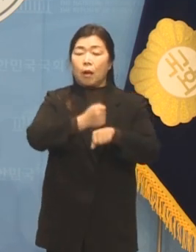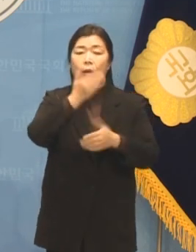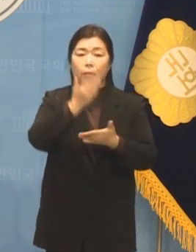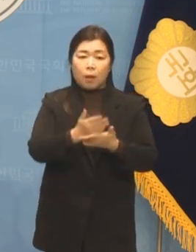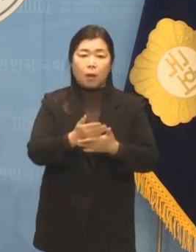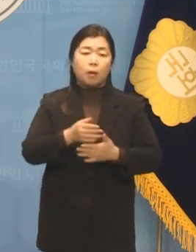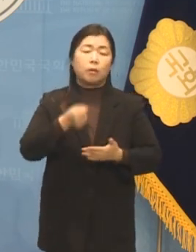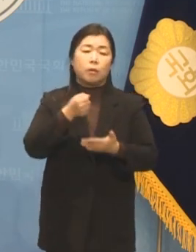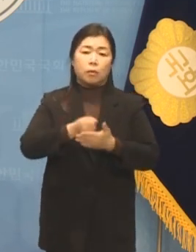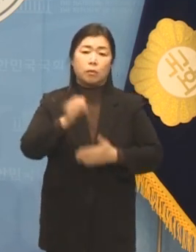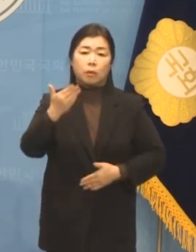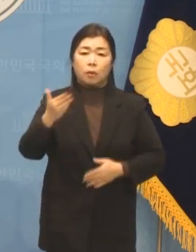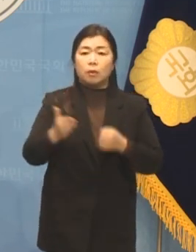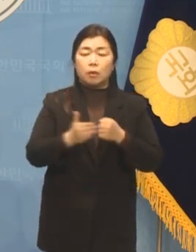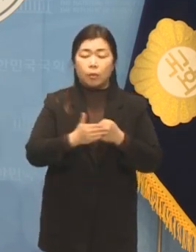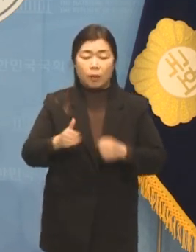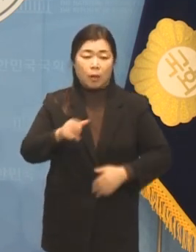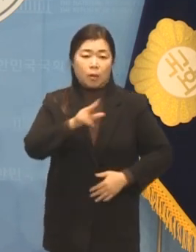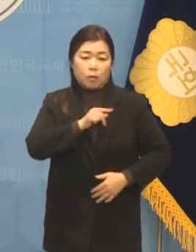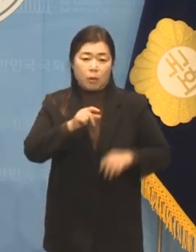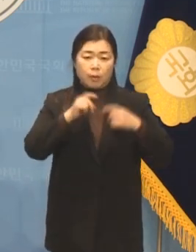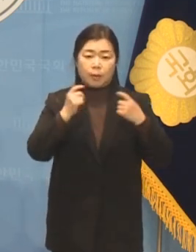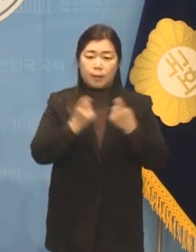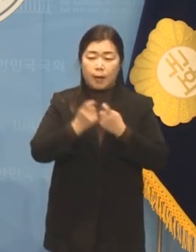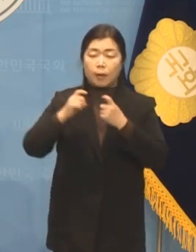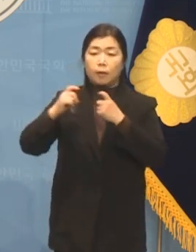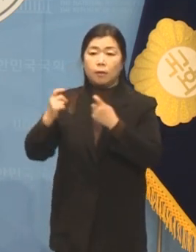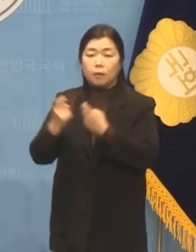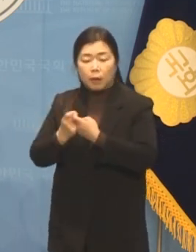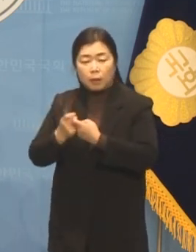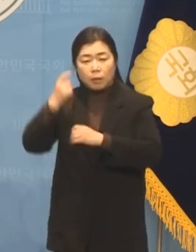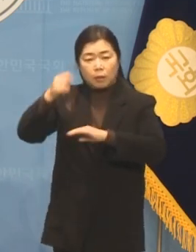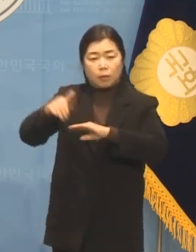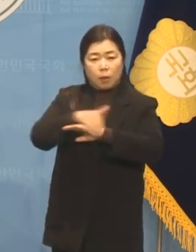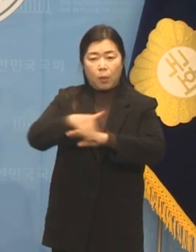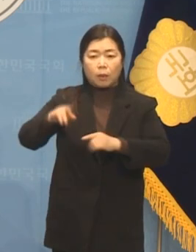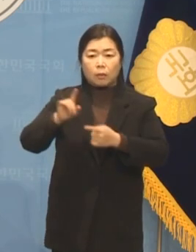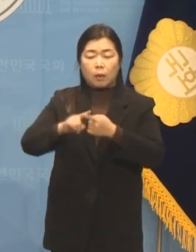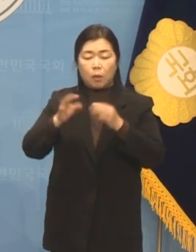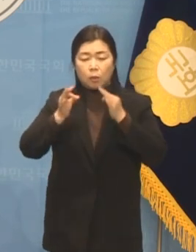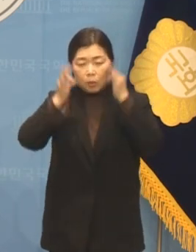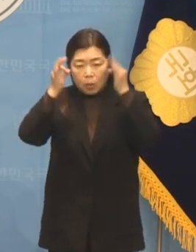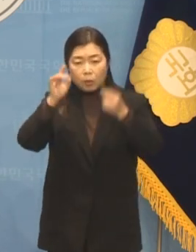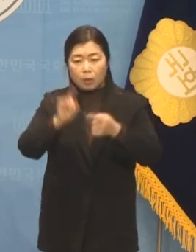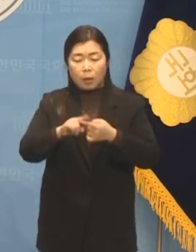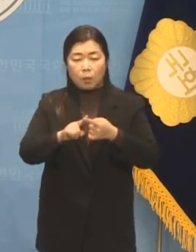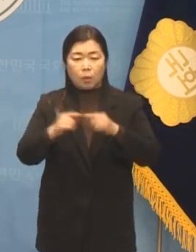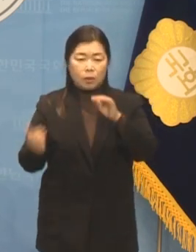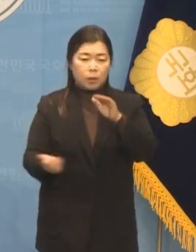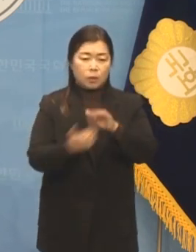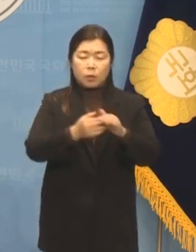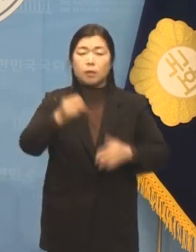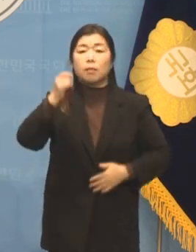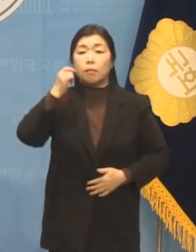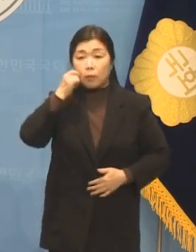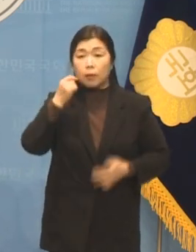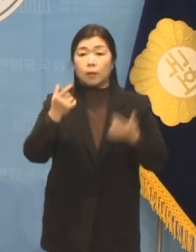부분도 많아서 의원 개개인의 뜻대로 노력대로만 이루어지지는 못했습니다.